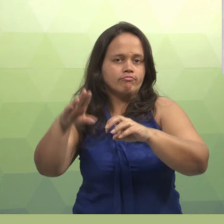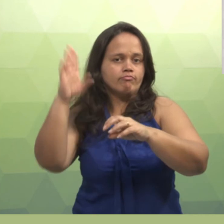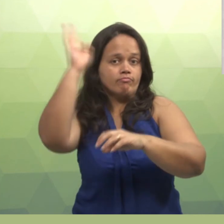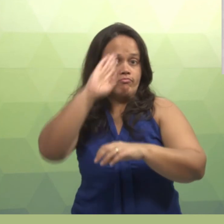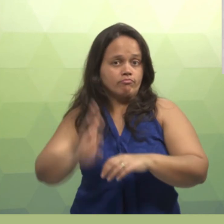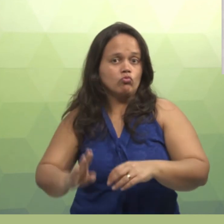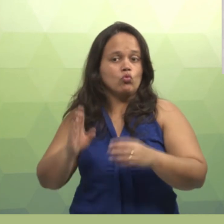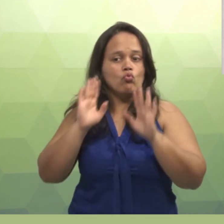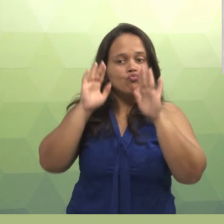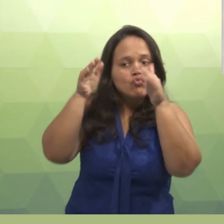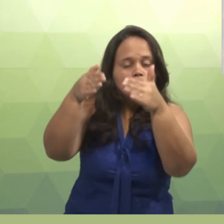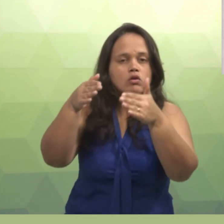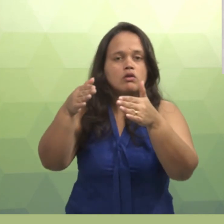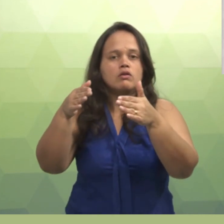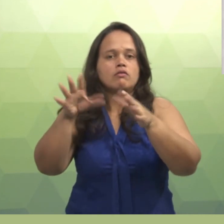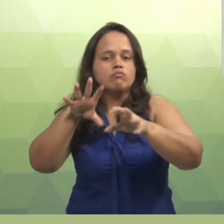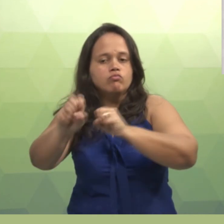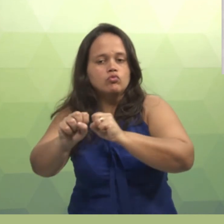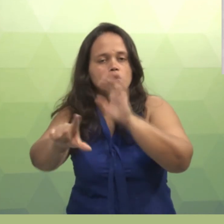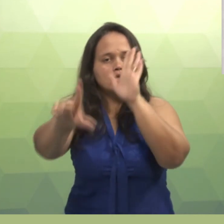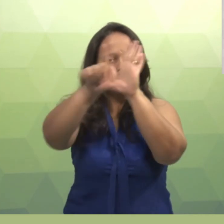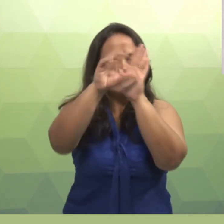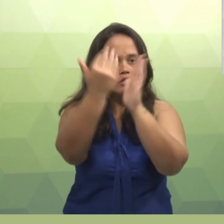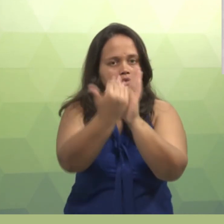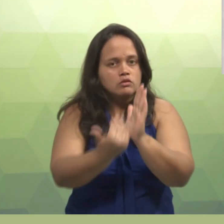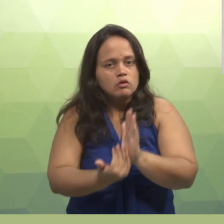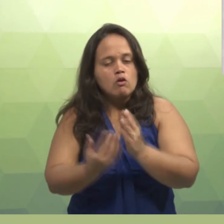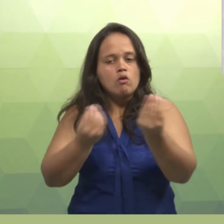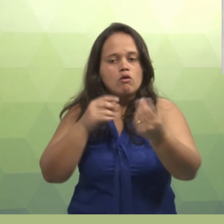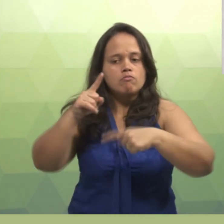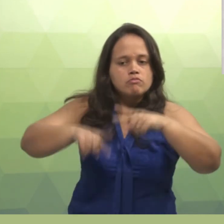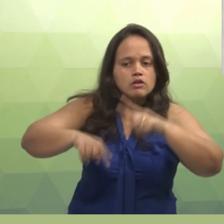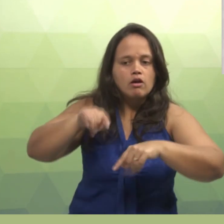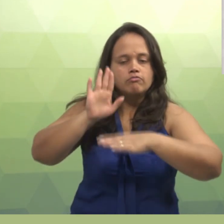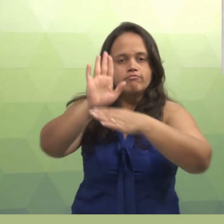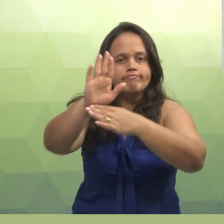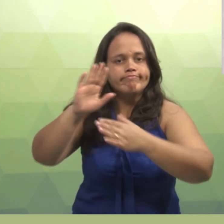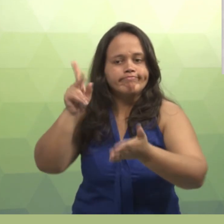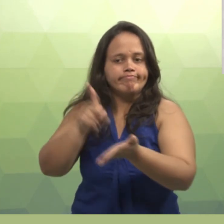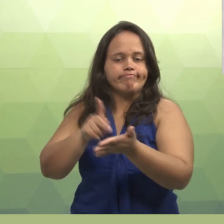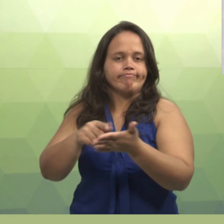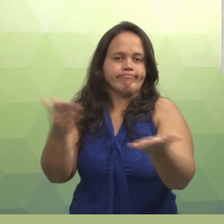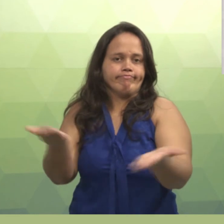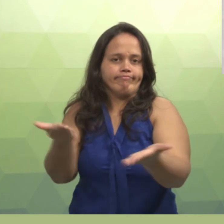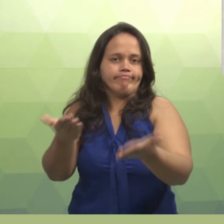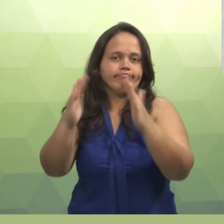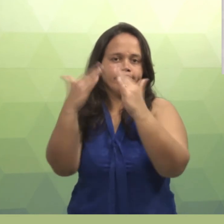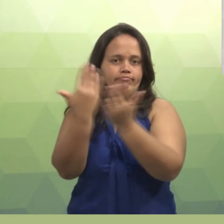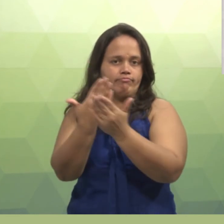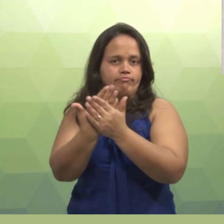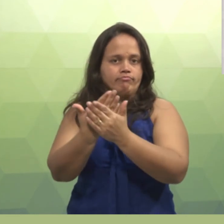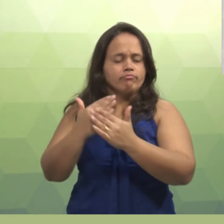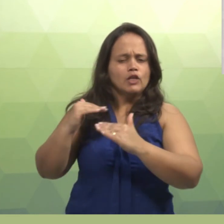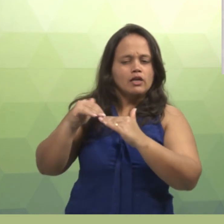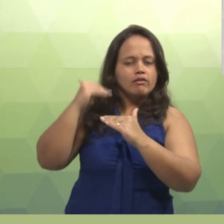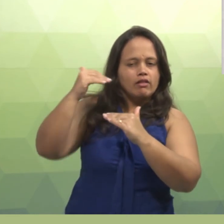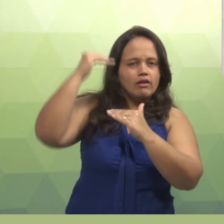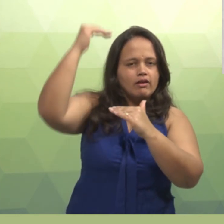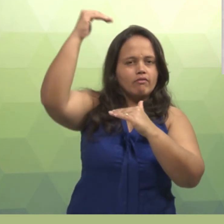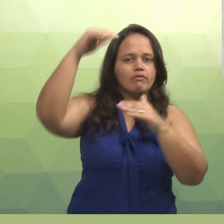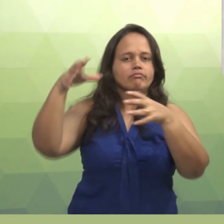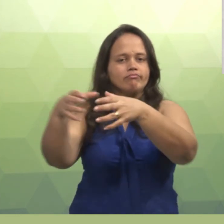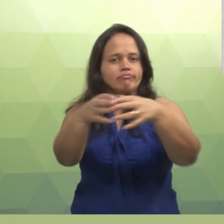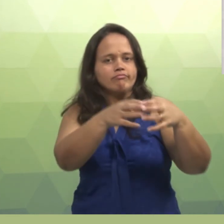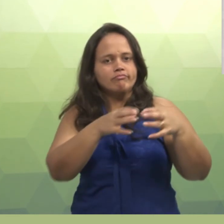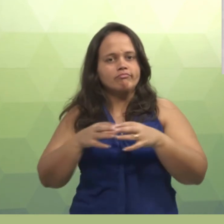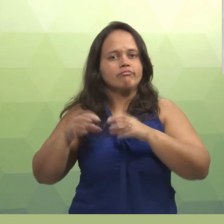legislação como instrumento de intervenção na realidade educacional. Identificamos os níveis e as modalidades da educação e abordamos